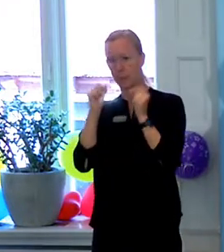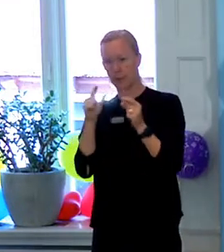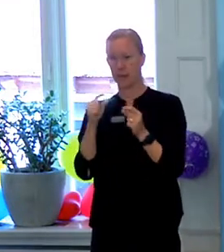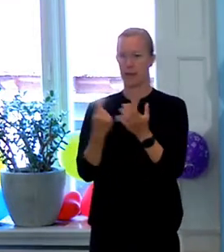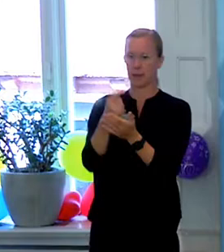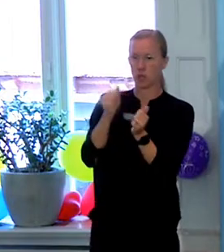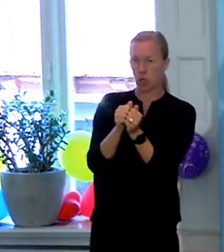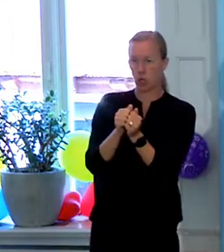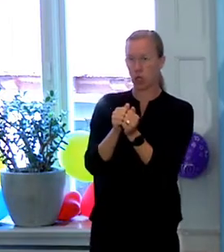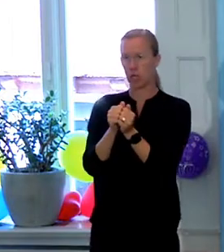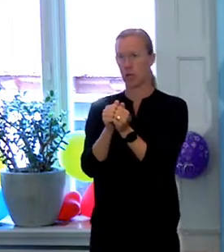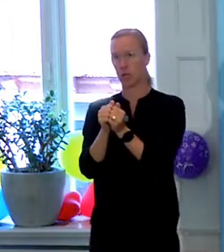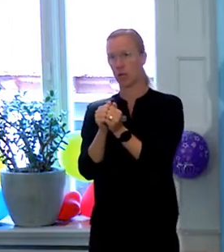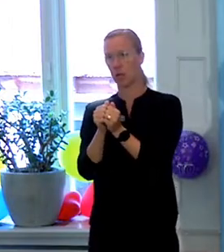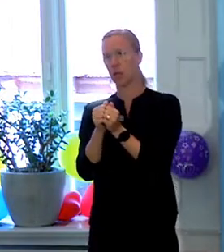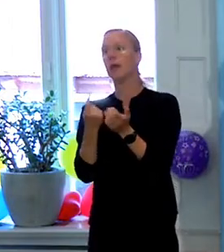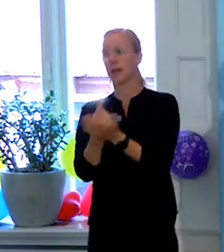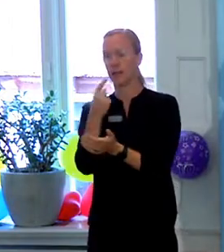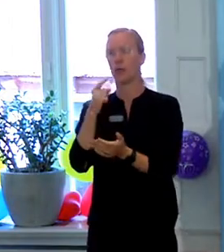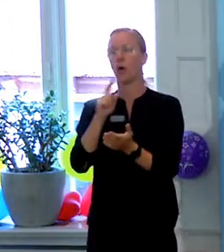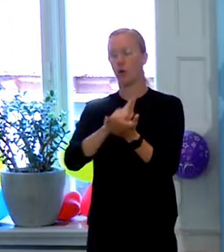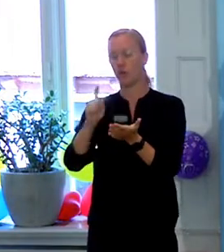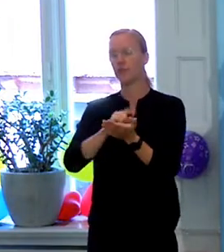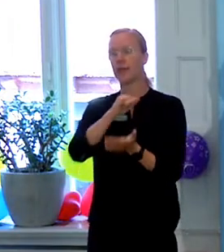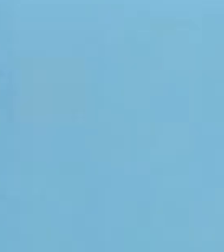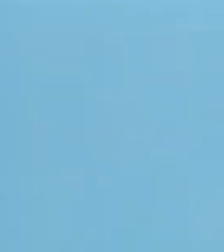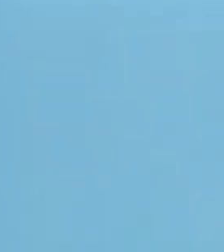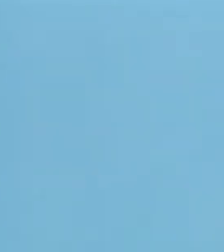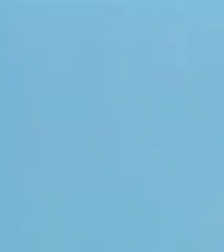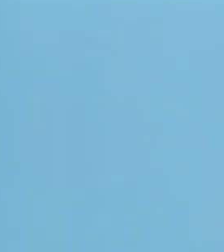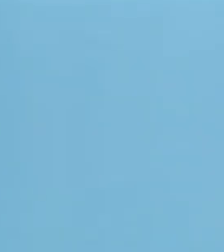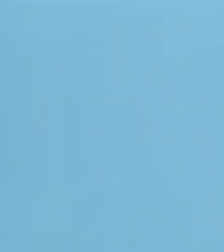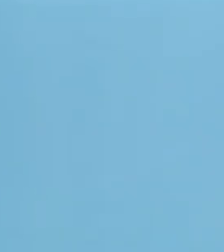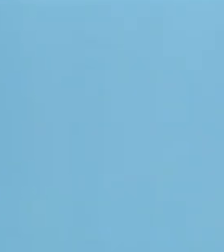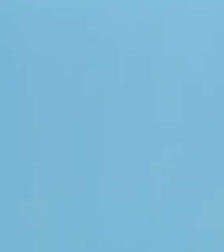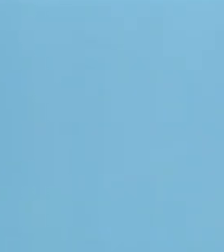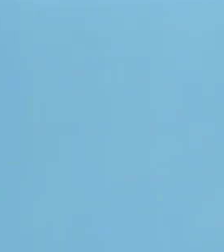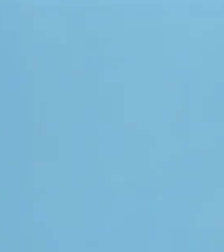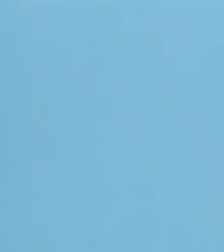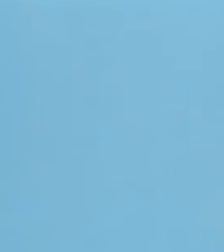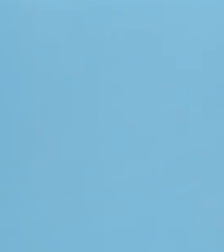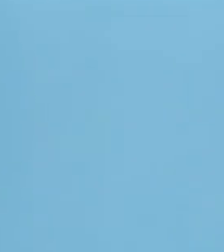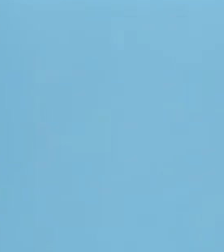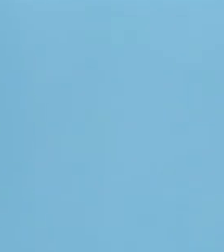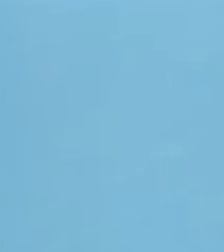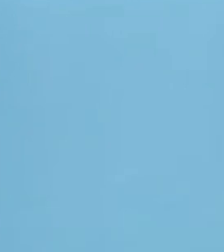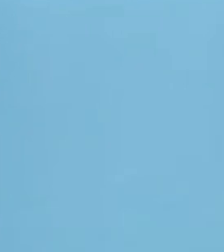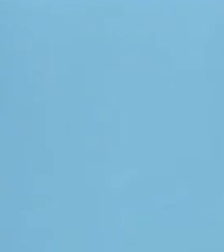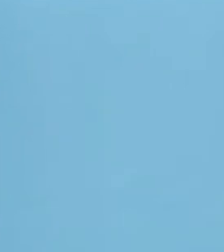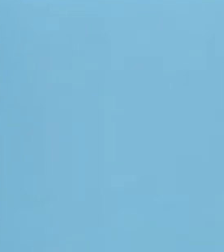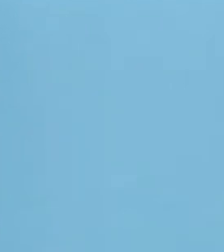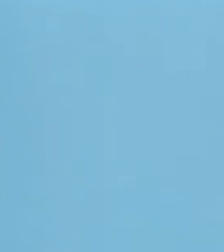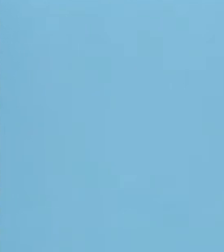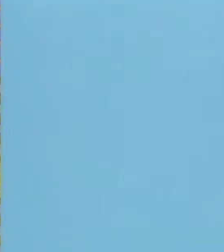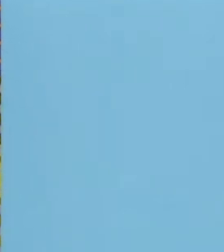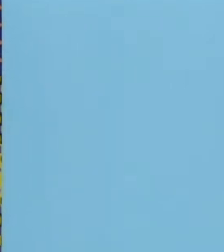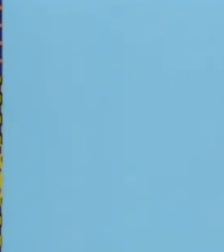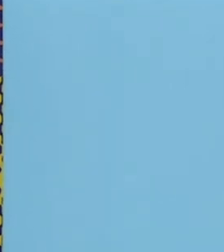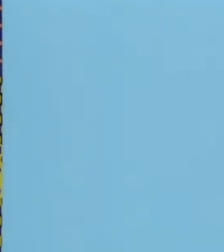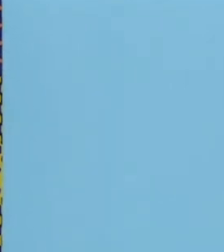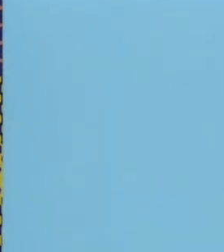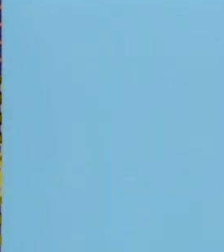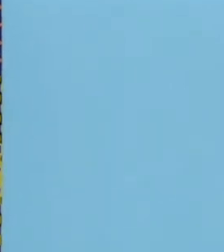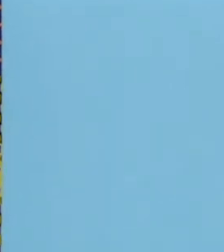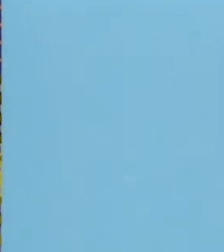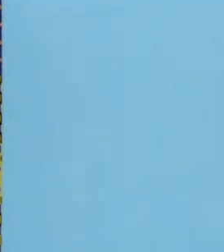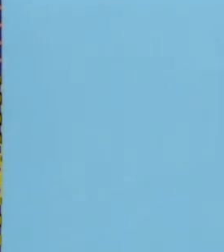saker och det händer ofta inom socialtjänsten, så måste vi gå in med insatser. Och sen vad de insatserna är, det kan vara